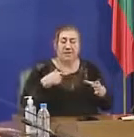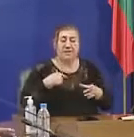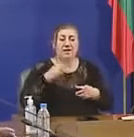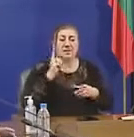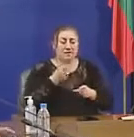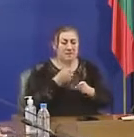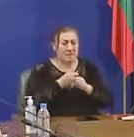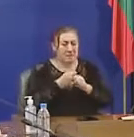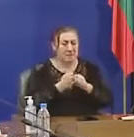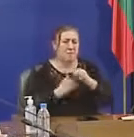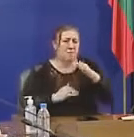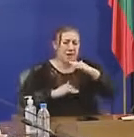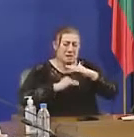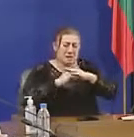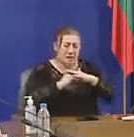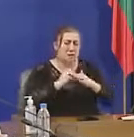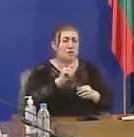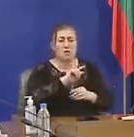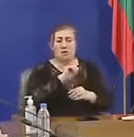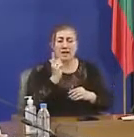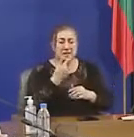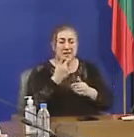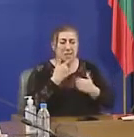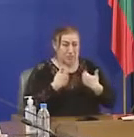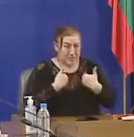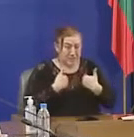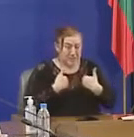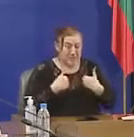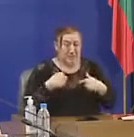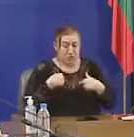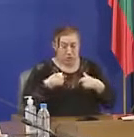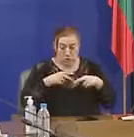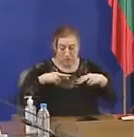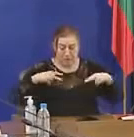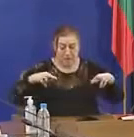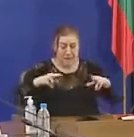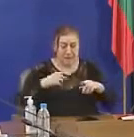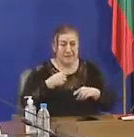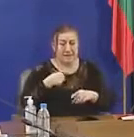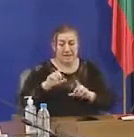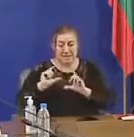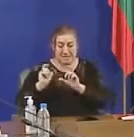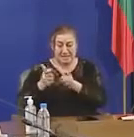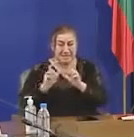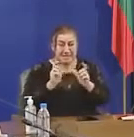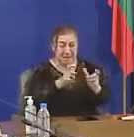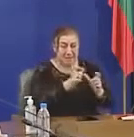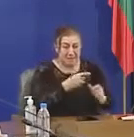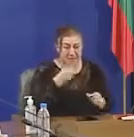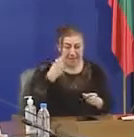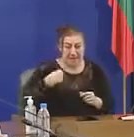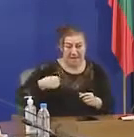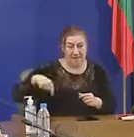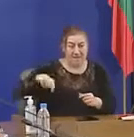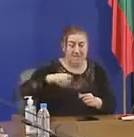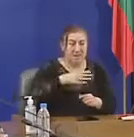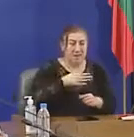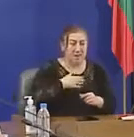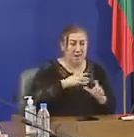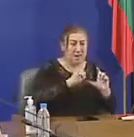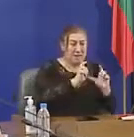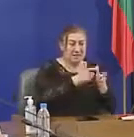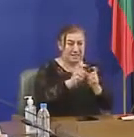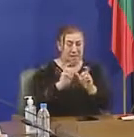не само за себе си, но и за нашите близки, семейства. Всеки от нас има семейство, всеки от нас има приятели и близки. Ние